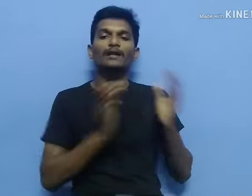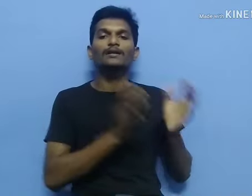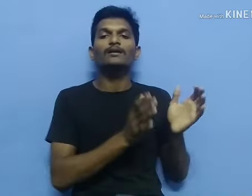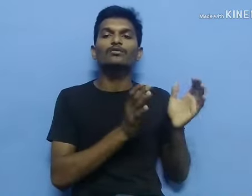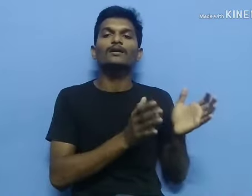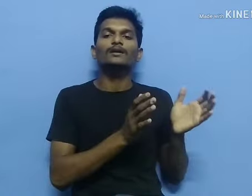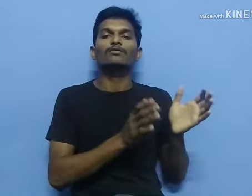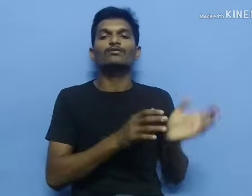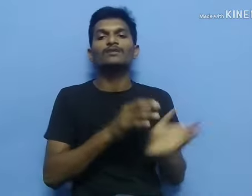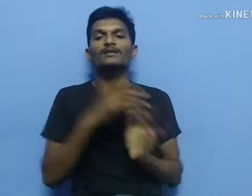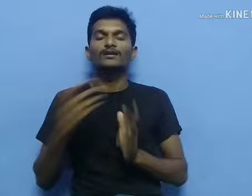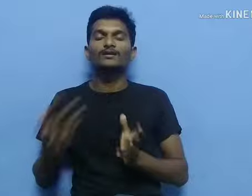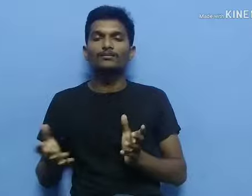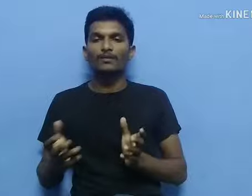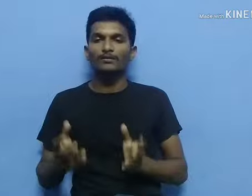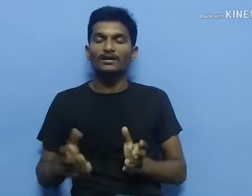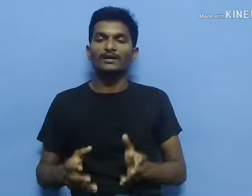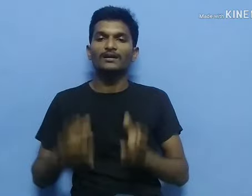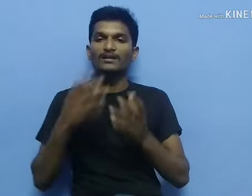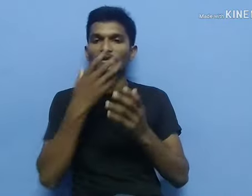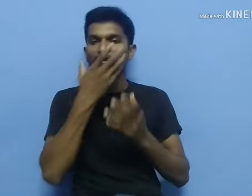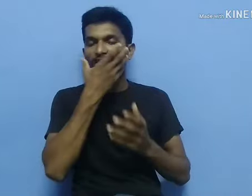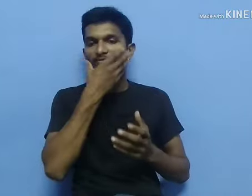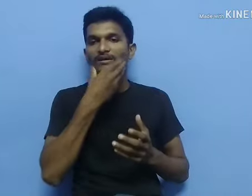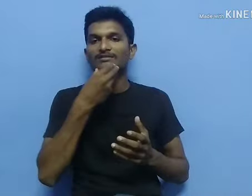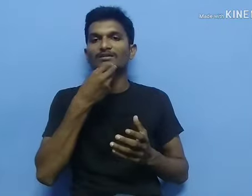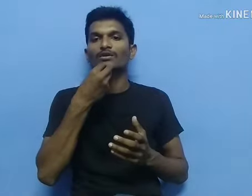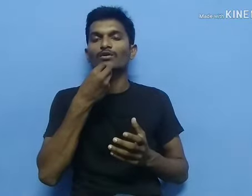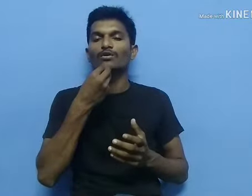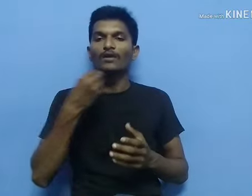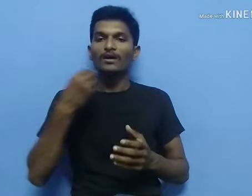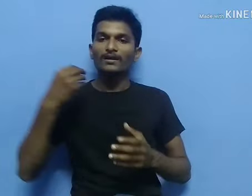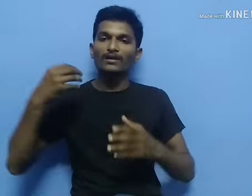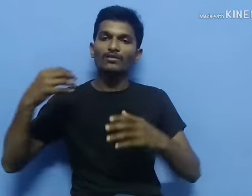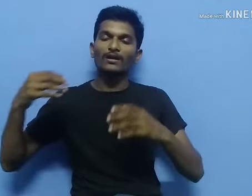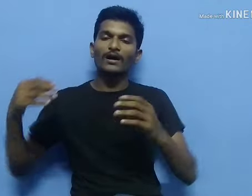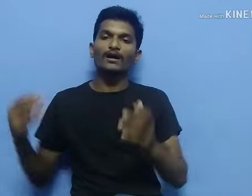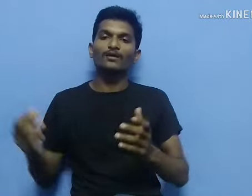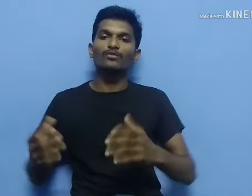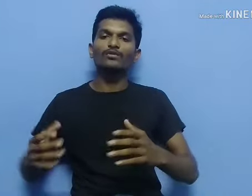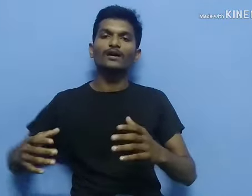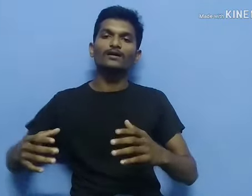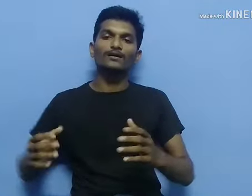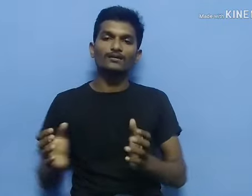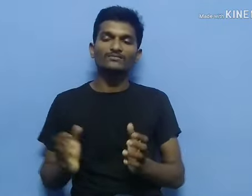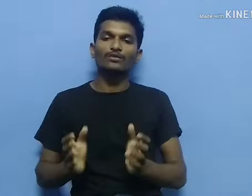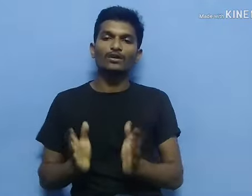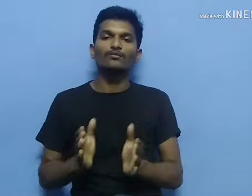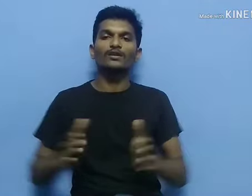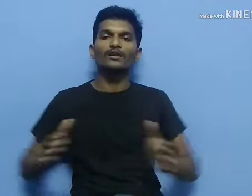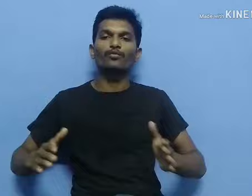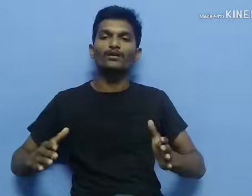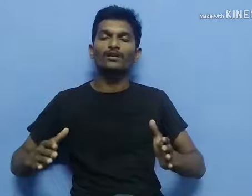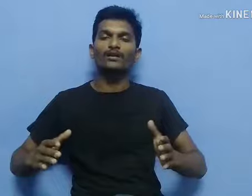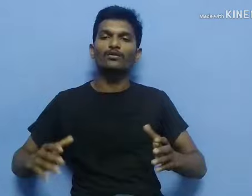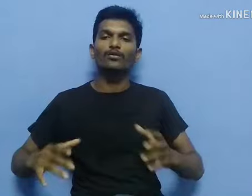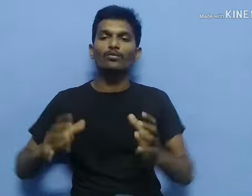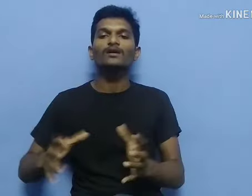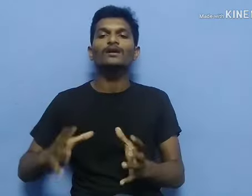ஆனா குண்டா இருக்கவங்க வந்து அதை எதிர்பார்க்க மாட்டாங்க. நீங்க பேசையோ இல்ல ஒரு குண்டா உடம்பு நீங்க போட்டீங்கனாலோ உங்களை